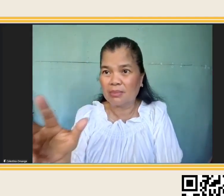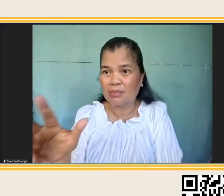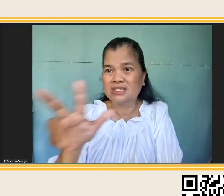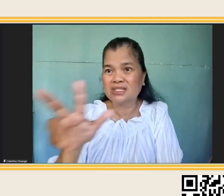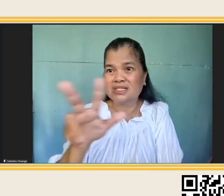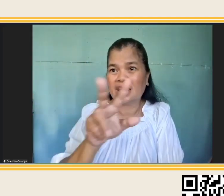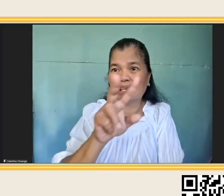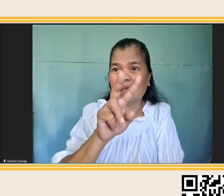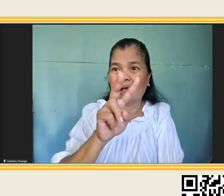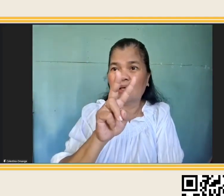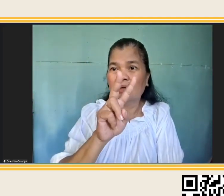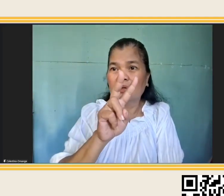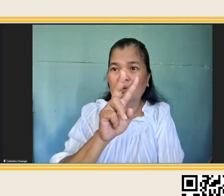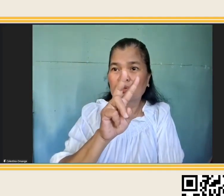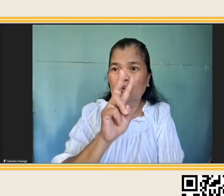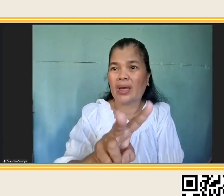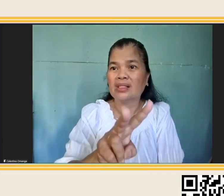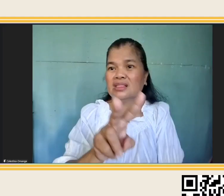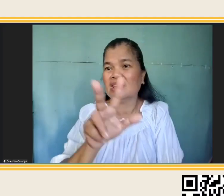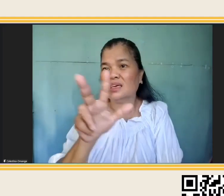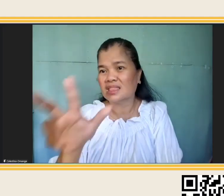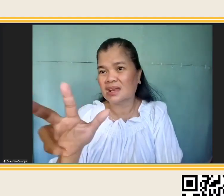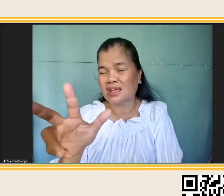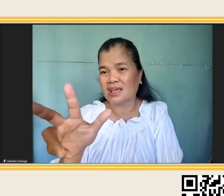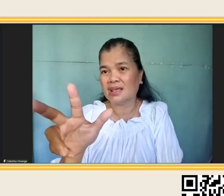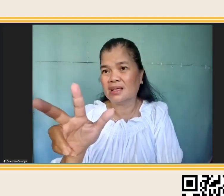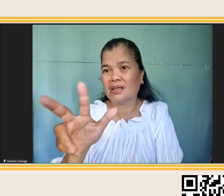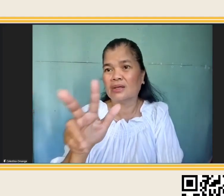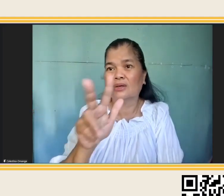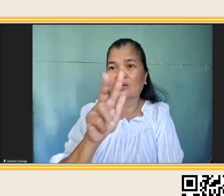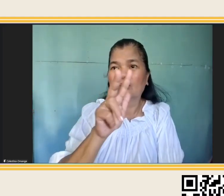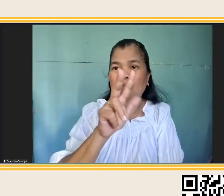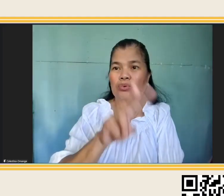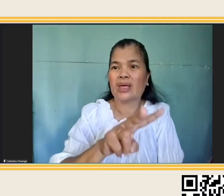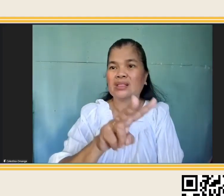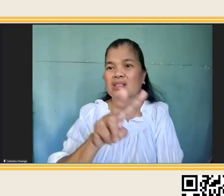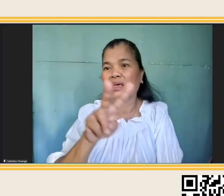23. Mag-slide ka lang. 23.